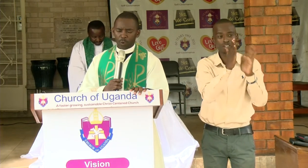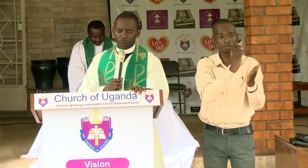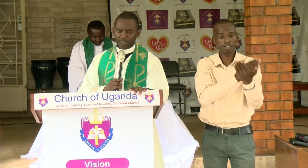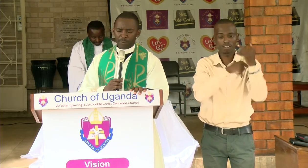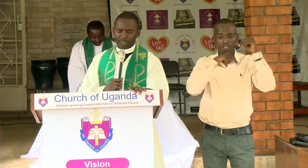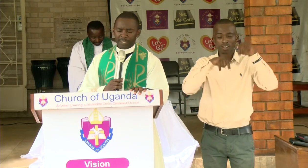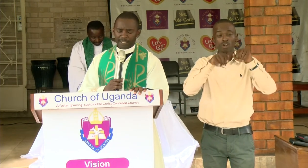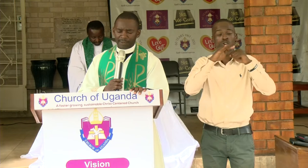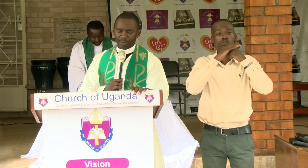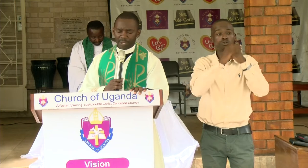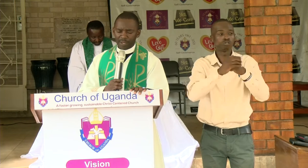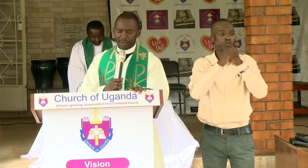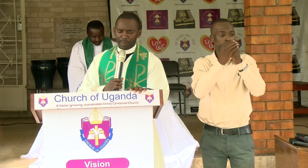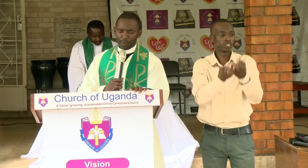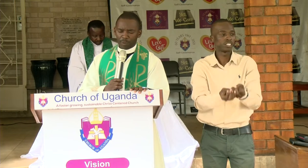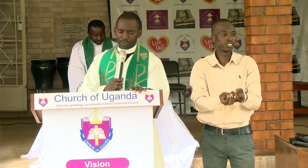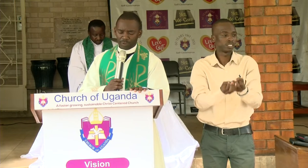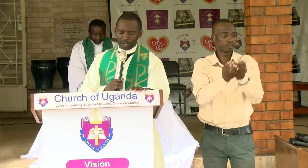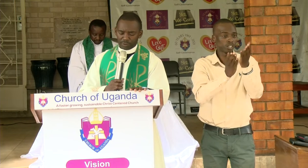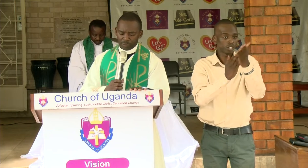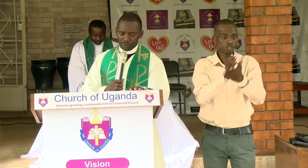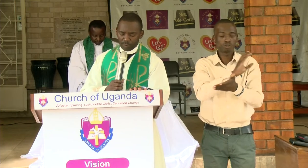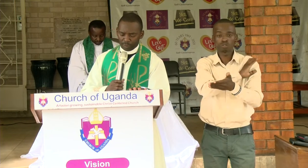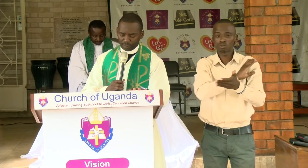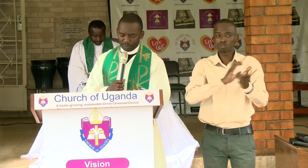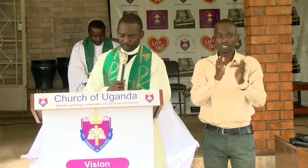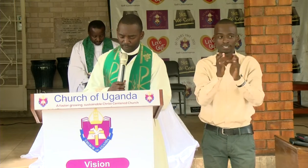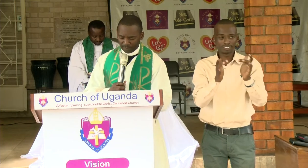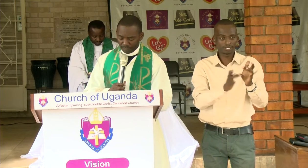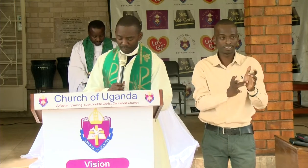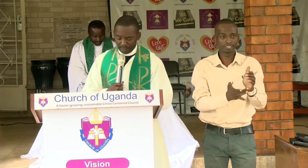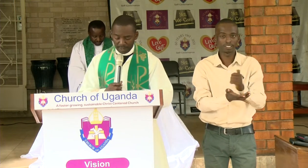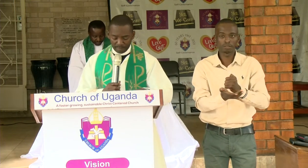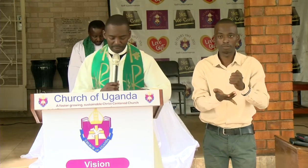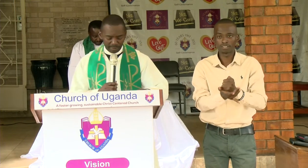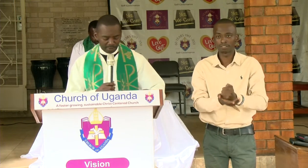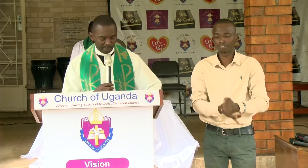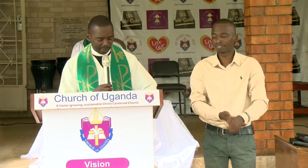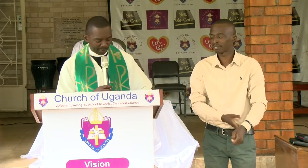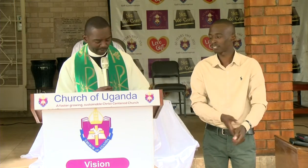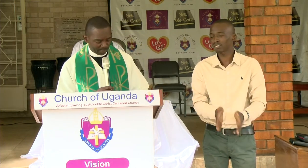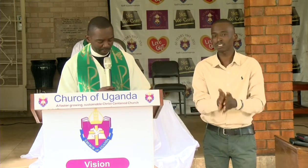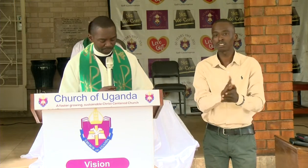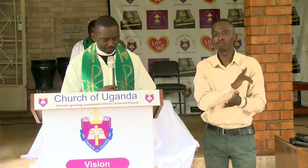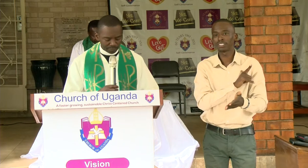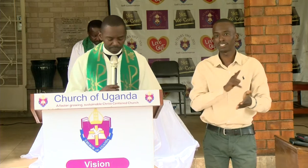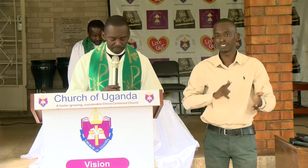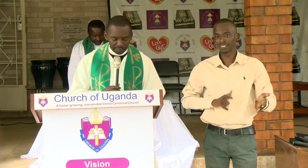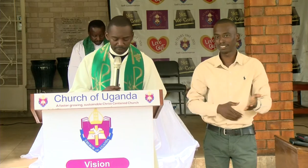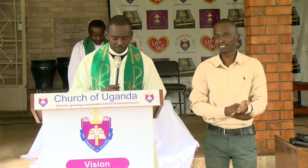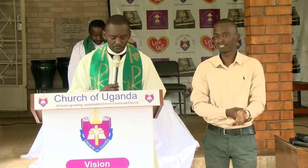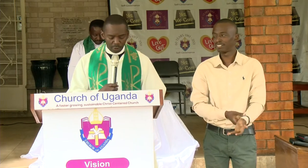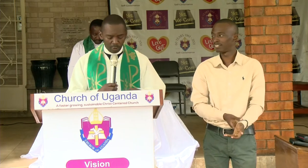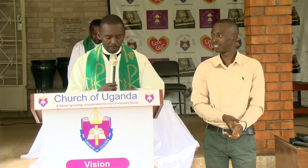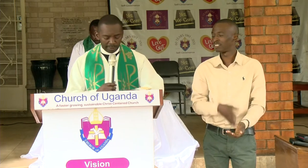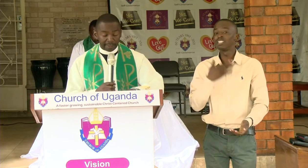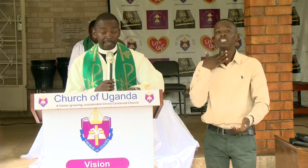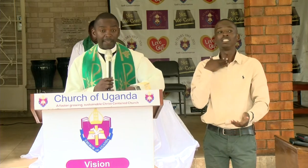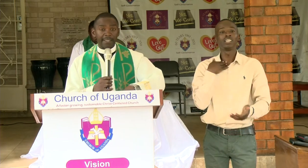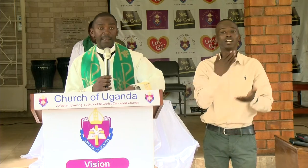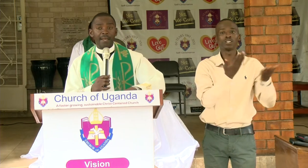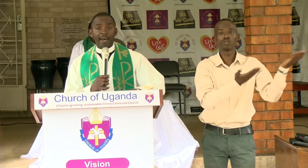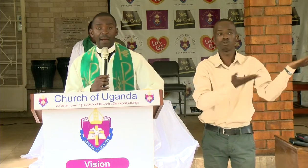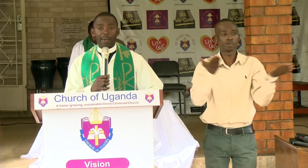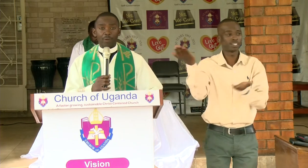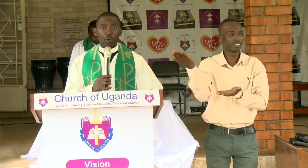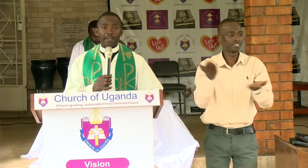g'olwaleero. Ogulumizibwe otenderezebwe mu Kristo Yesu omulokozi waffe. Amen. Mukama yebazibwe. Nyongera okubaniriza